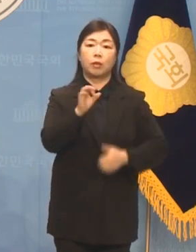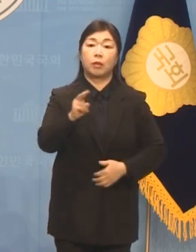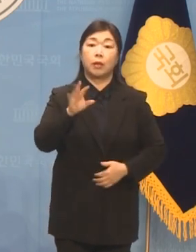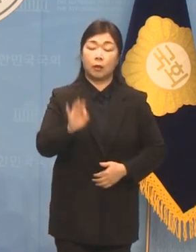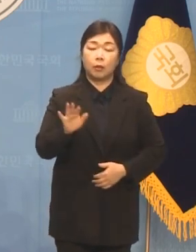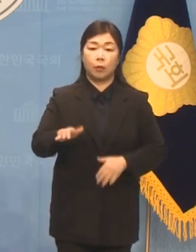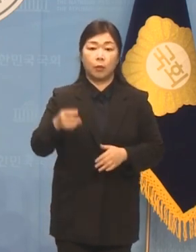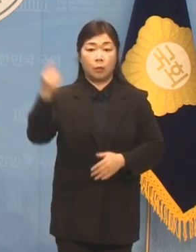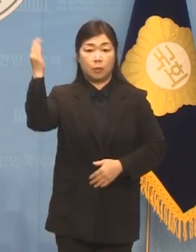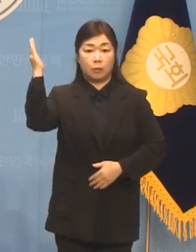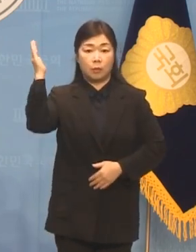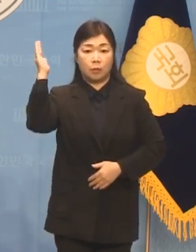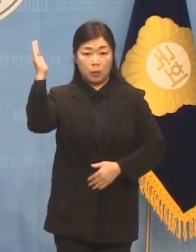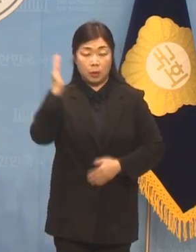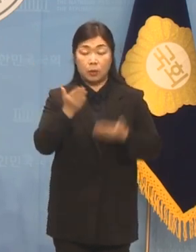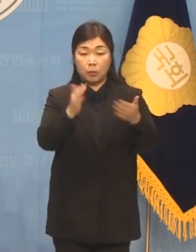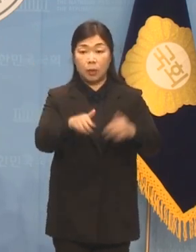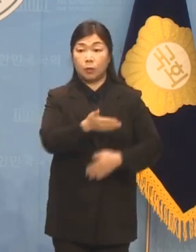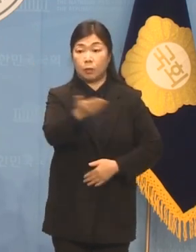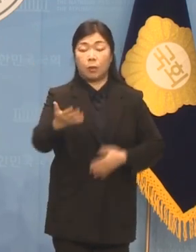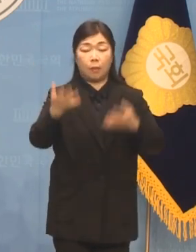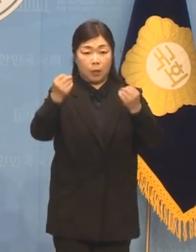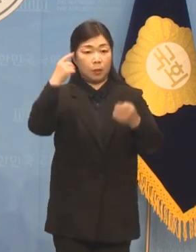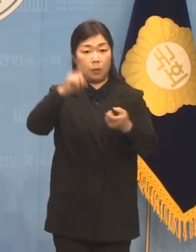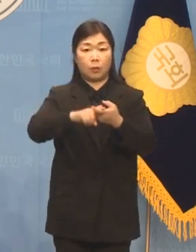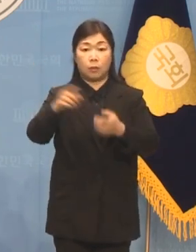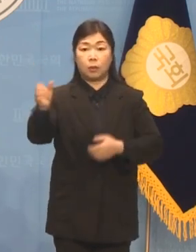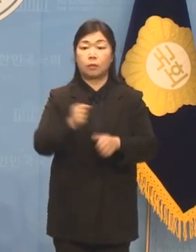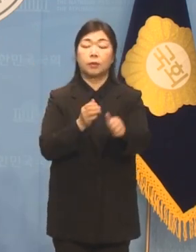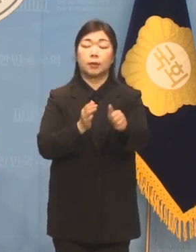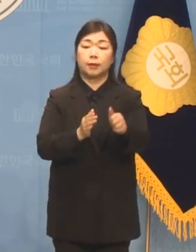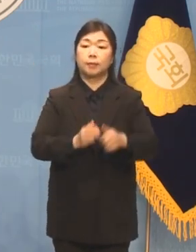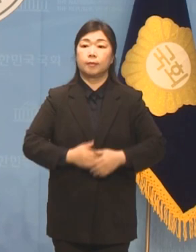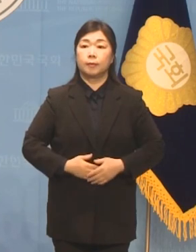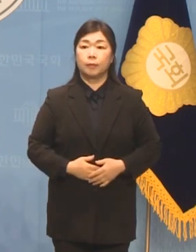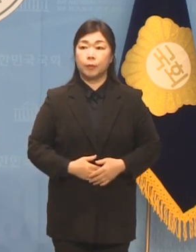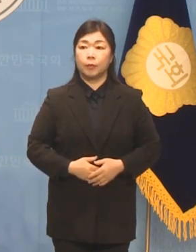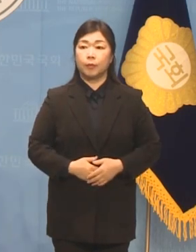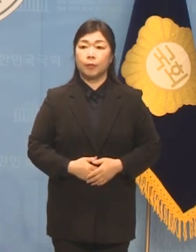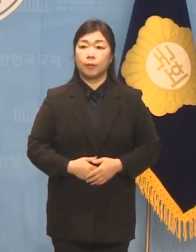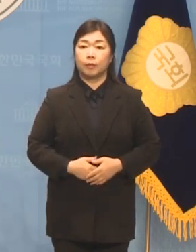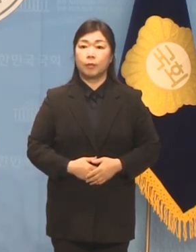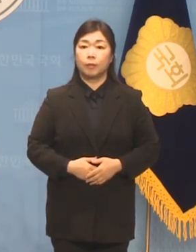등원 기자회견입니다. 언론인 여러분의 많은 관심 부탁드립니다.